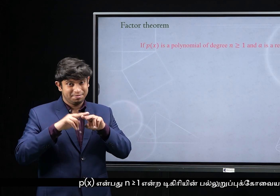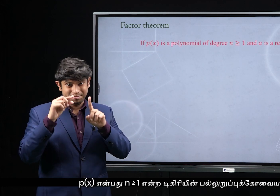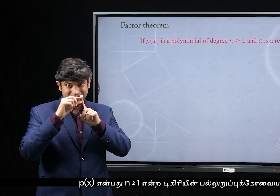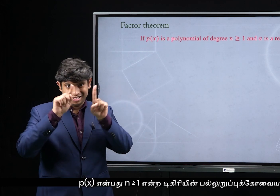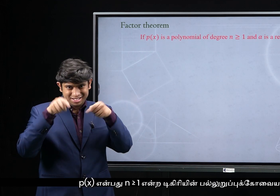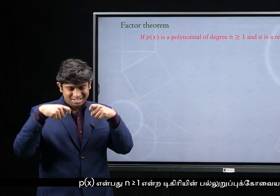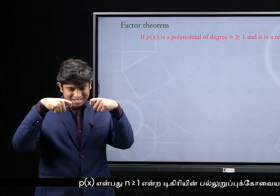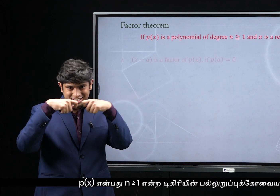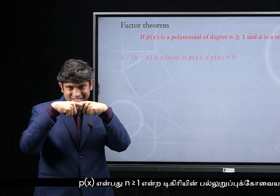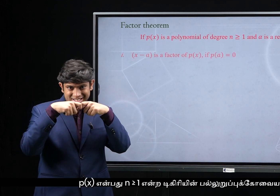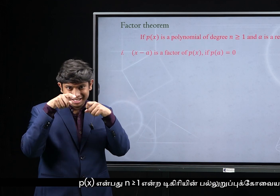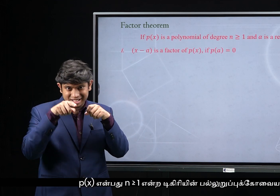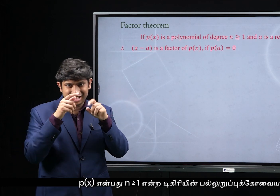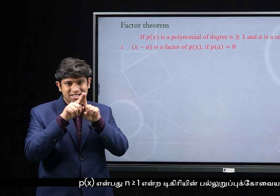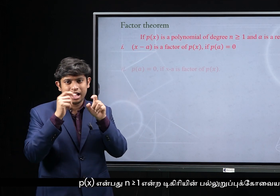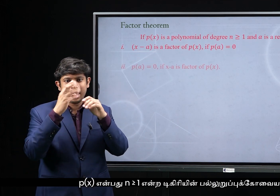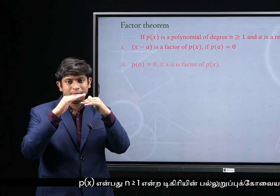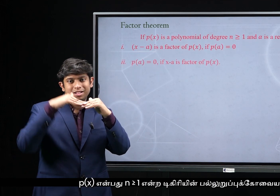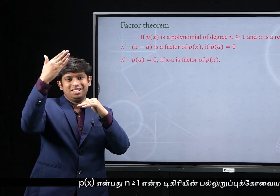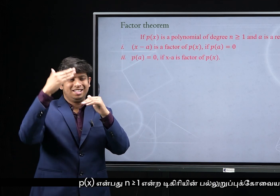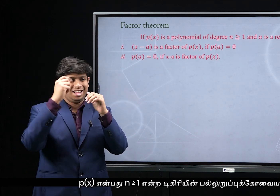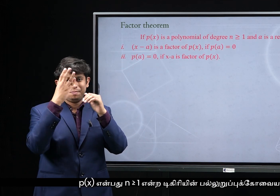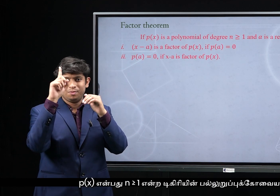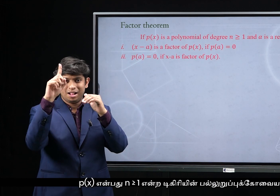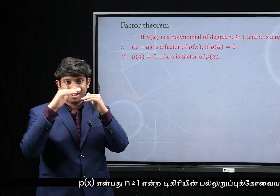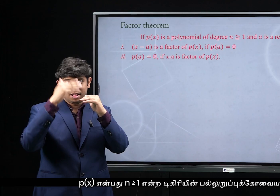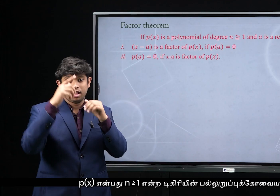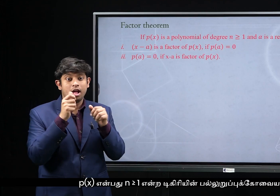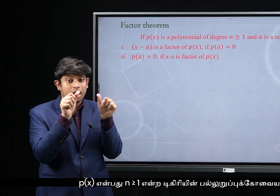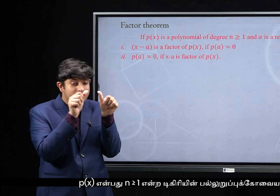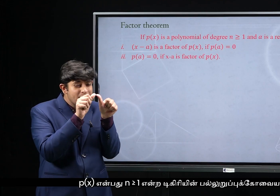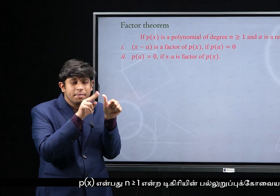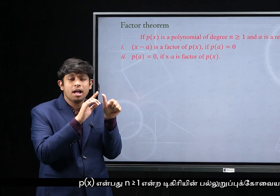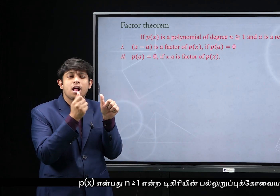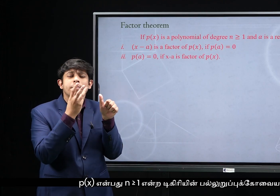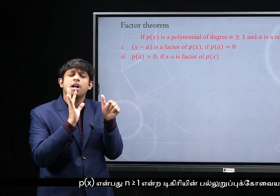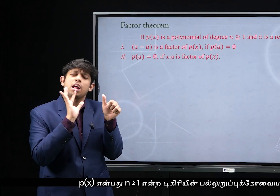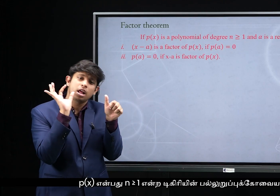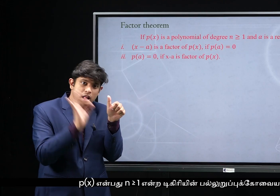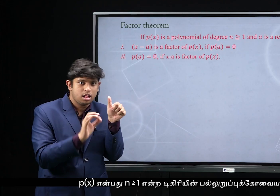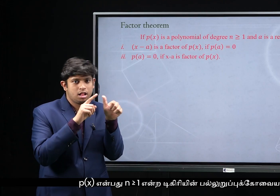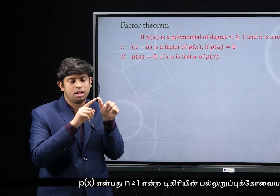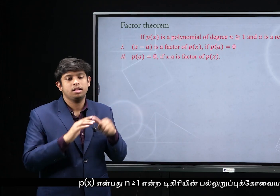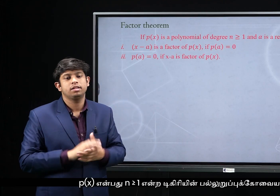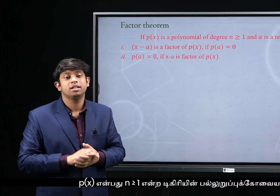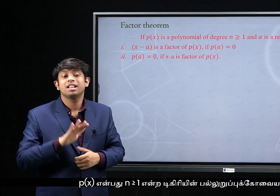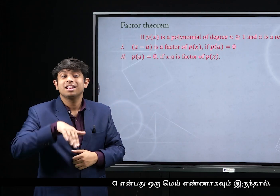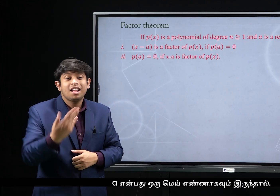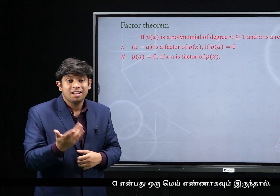px என்பது n இதைவிட அதிகமாக அல்லது சமம் 1 என்ற டிகிரியின் பல்லுறுப்புக்கோவையாகவும் a